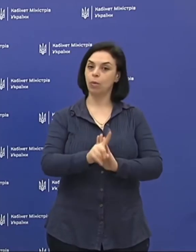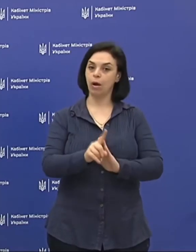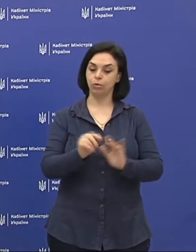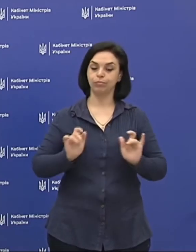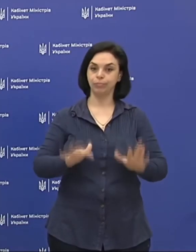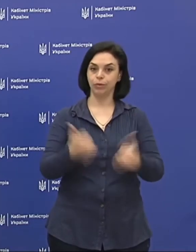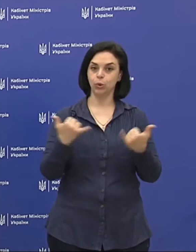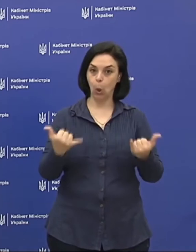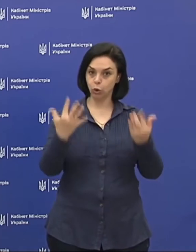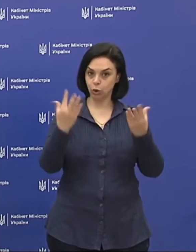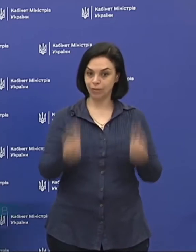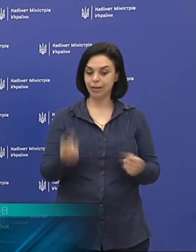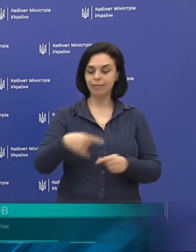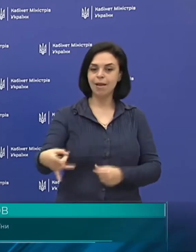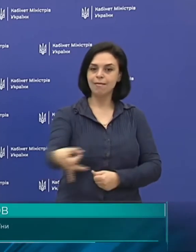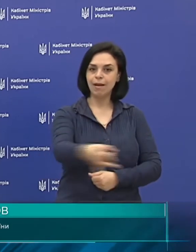вже сьогоднішнього дня,